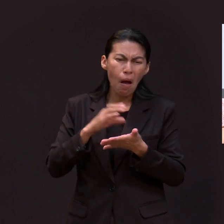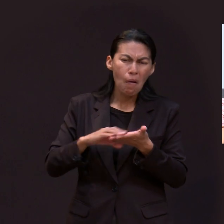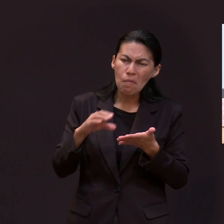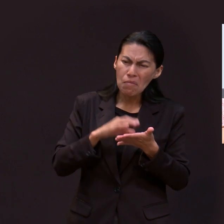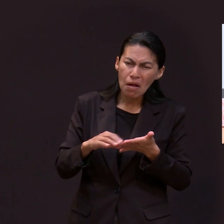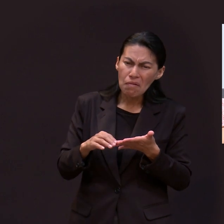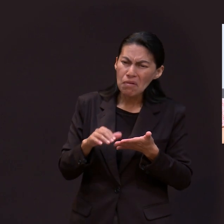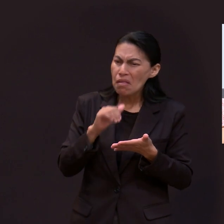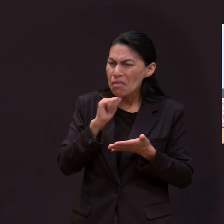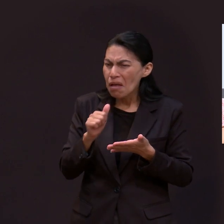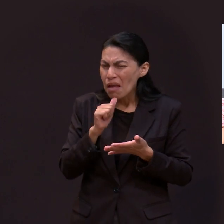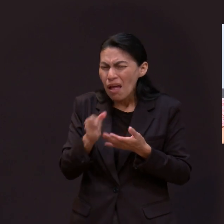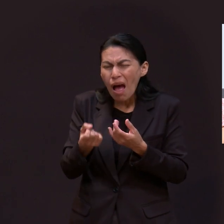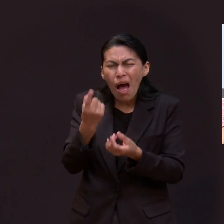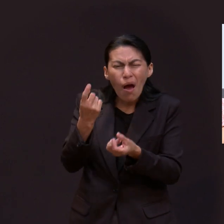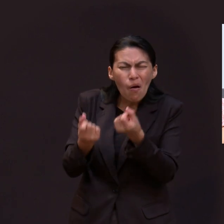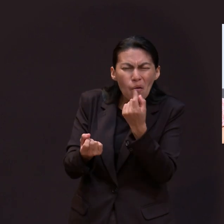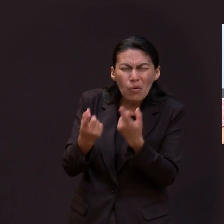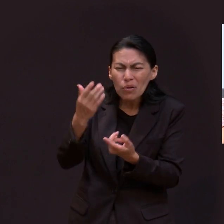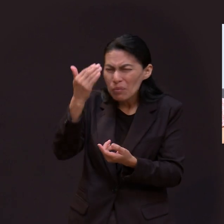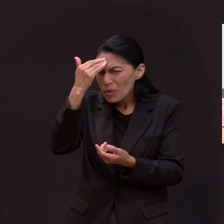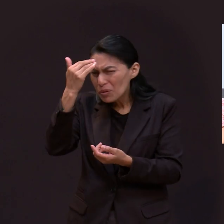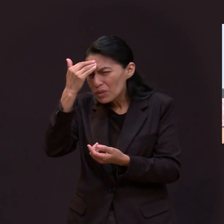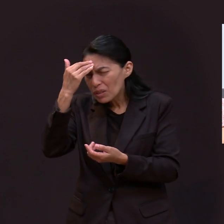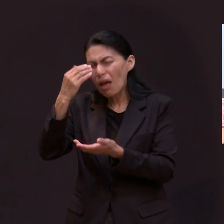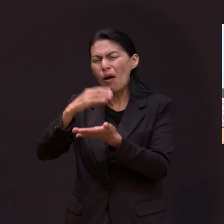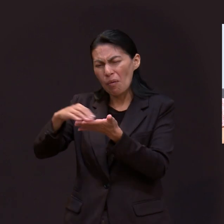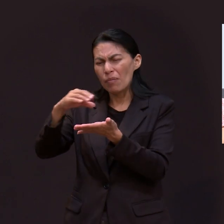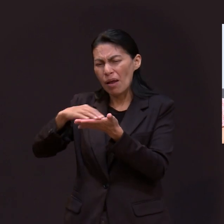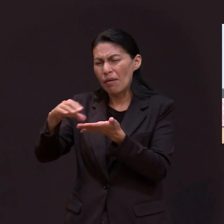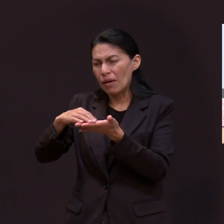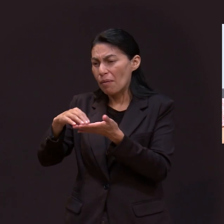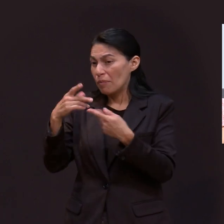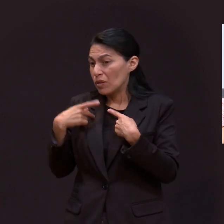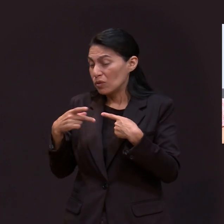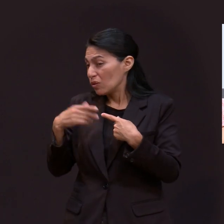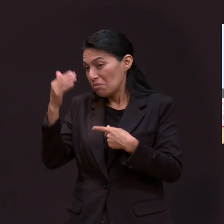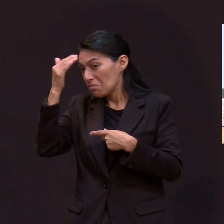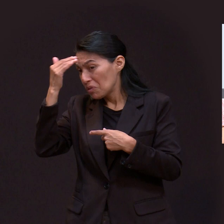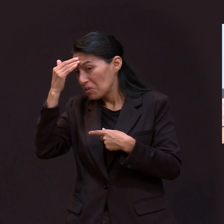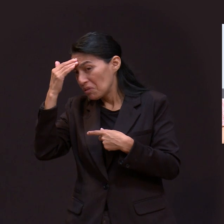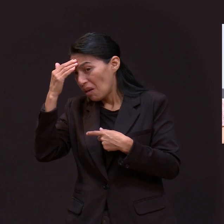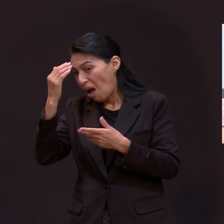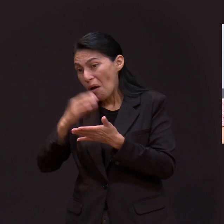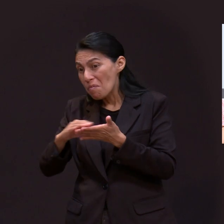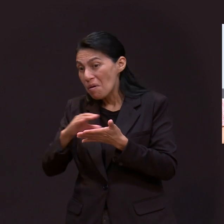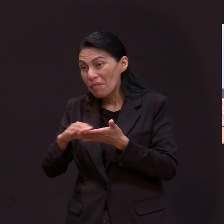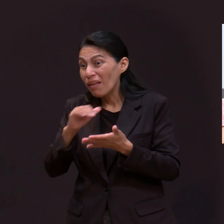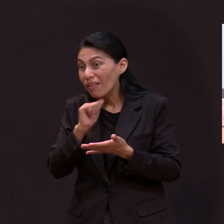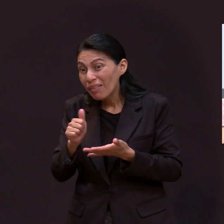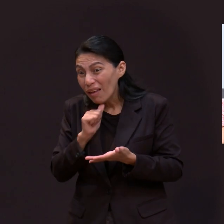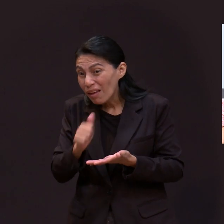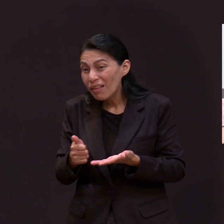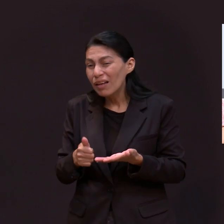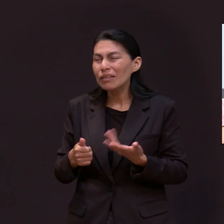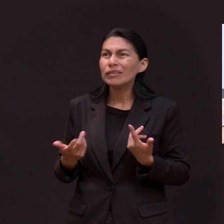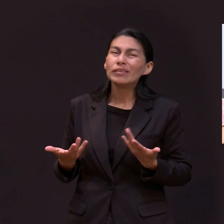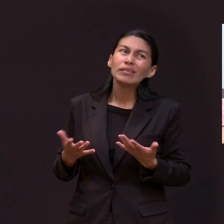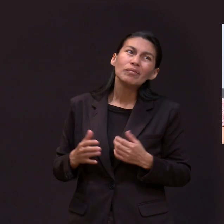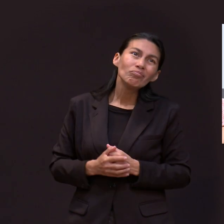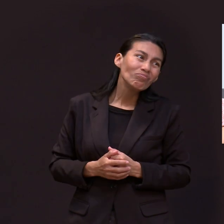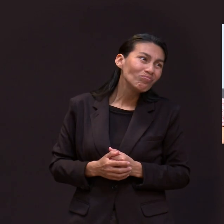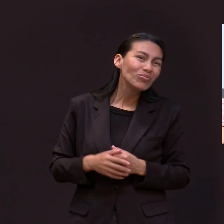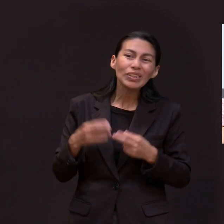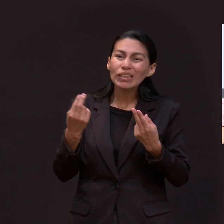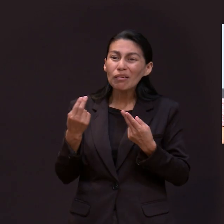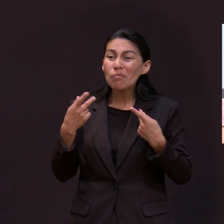pero no me lo compraban porque solo me compraron los que me conocían los que no me conociendo no me compraban y dice así no me gusta tengo que encontrar alguien